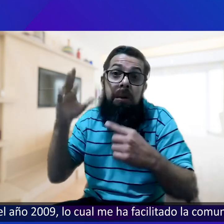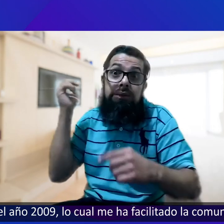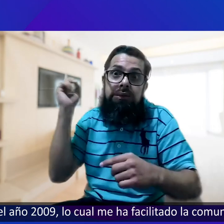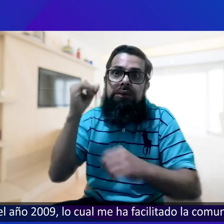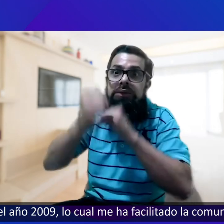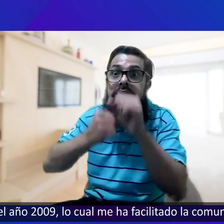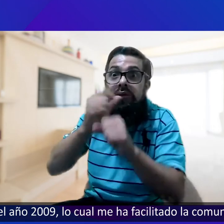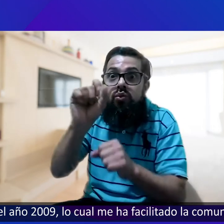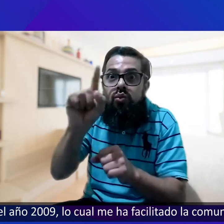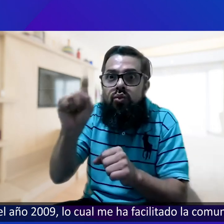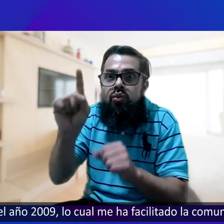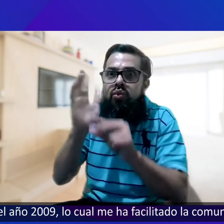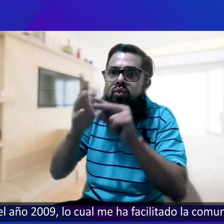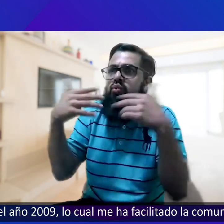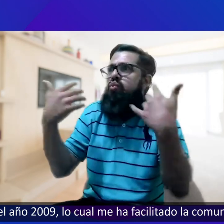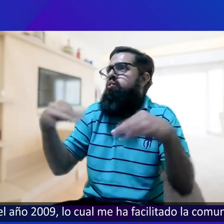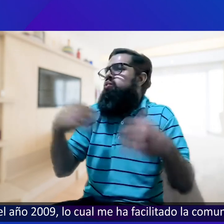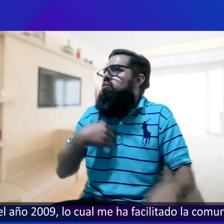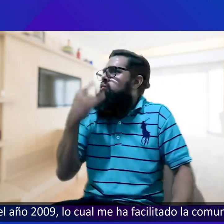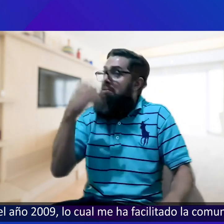me ha facilitado la comunicación.